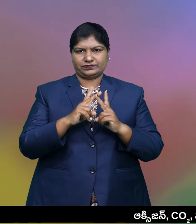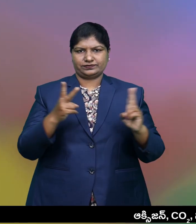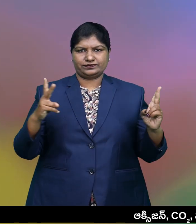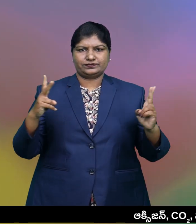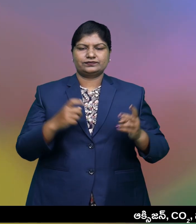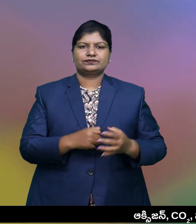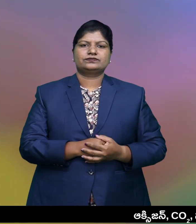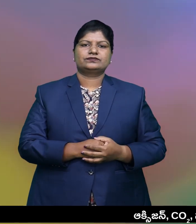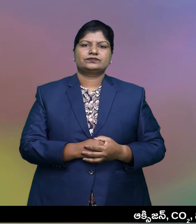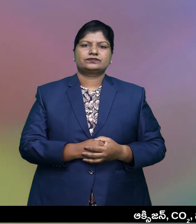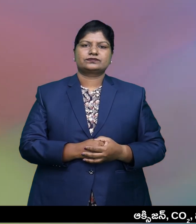WBC కలిగి ఉంటుంది.